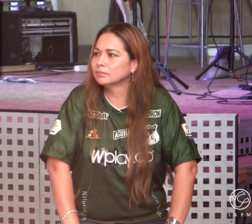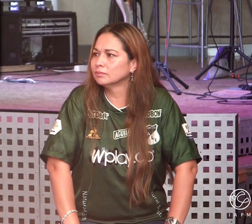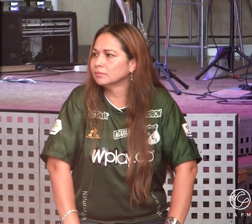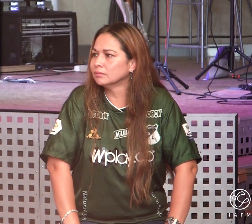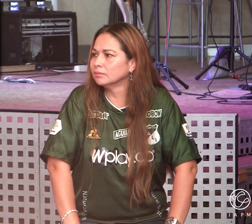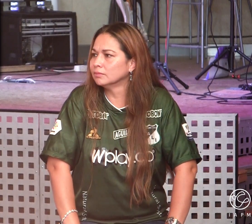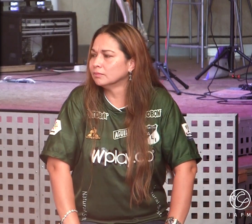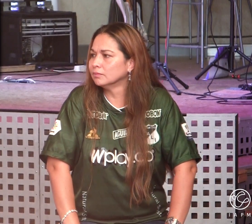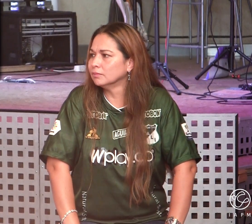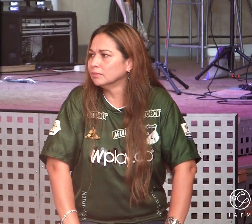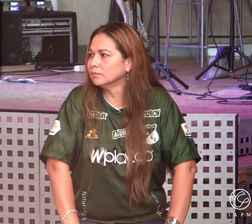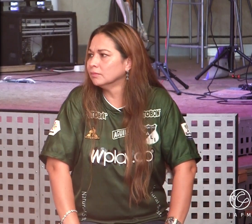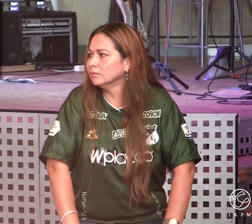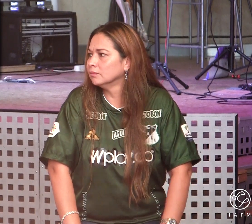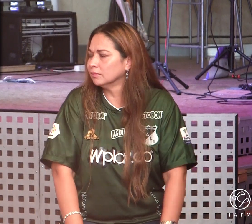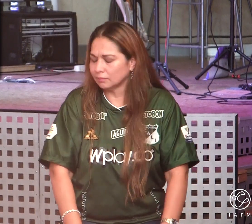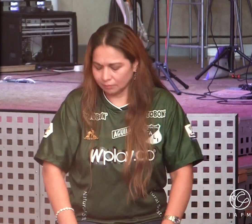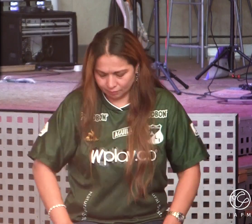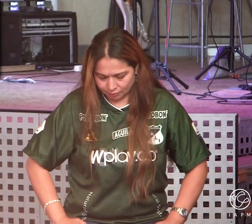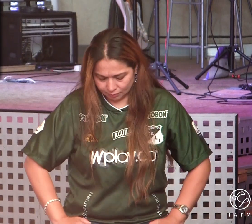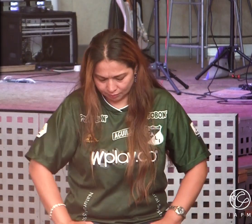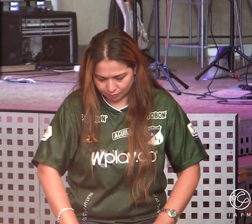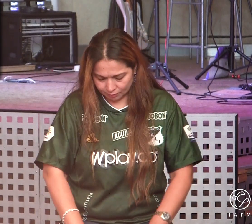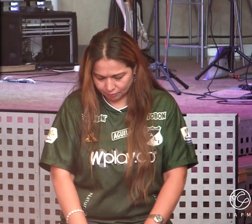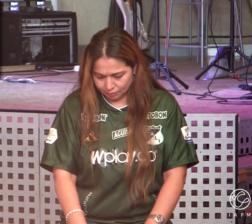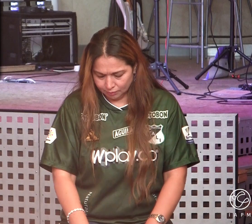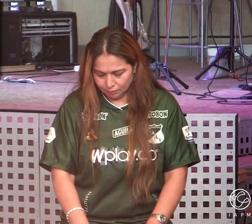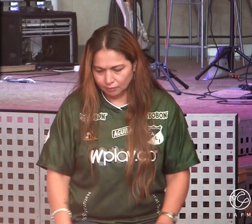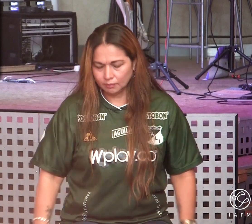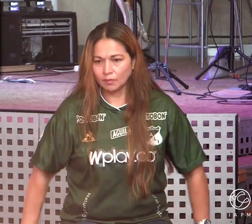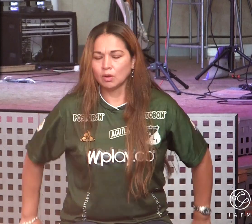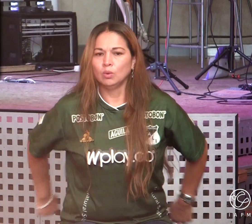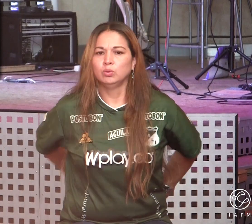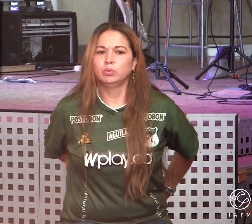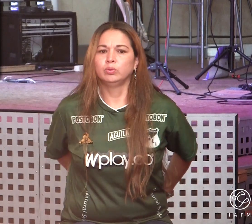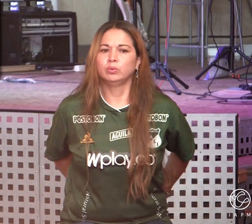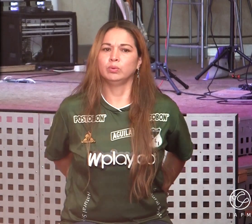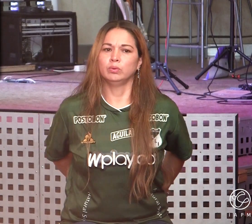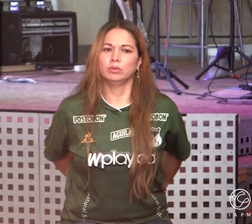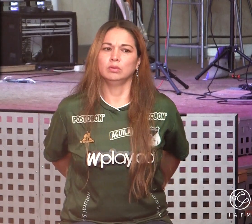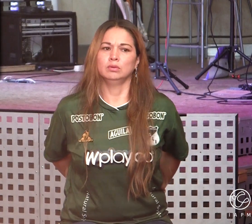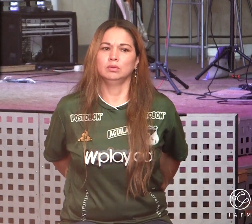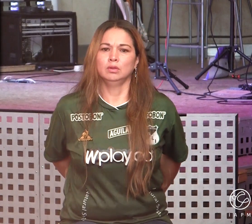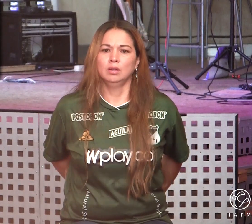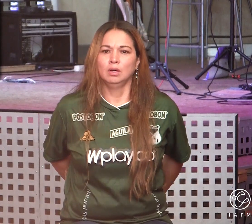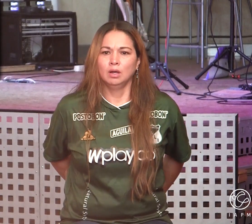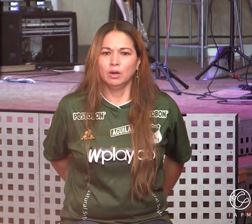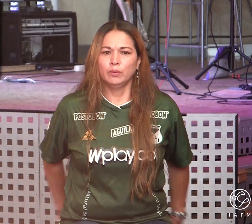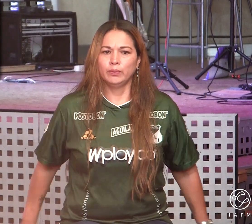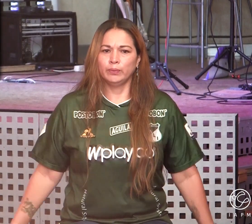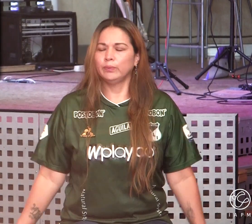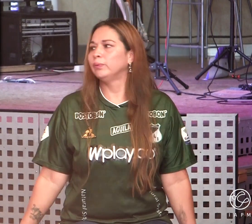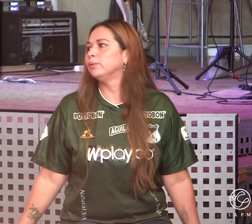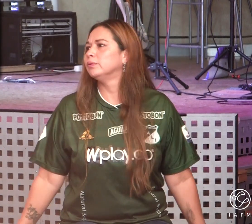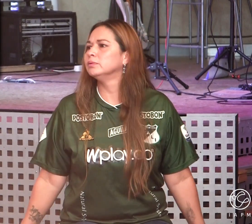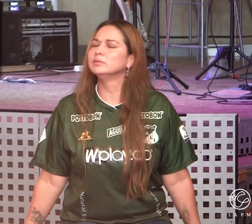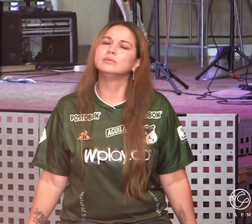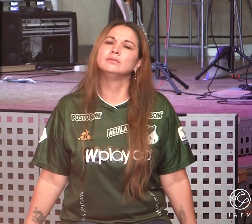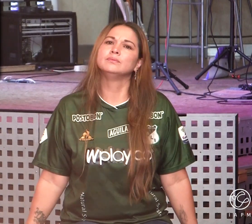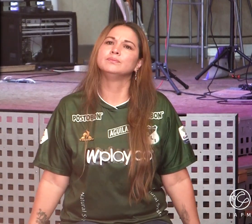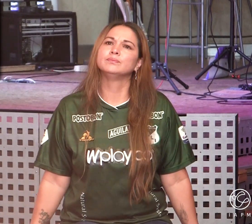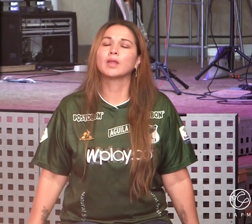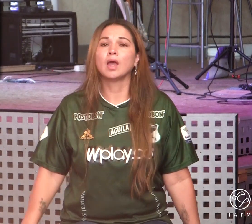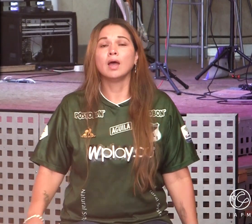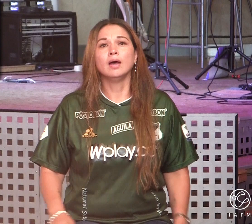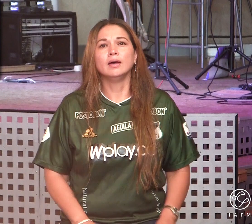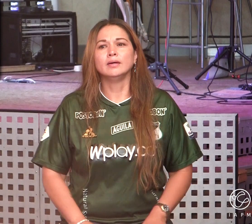no tengo el chance de meterme mucho ahora. Y es que allí es donde allí es donde Dios junta a Adán con